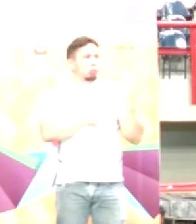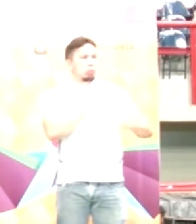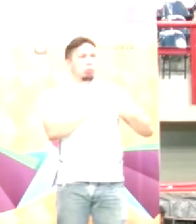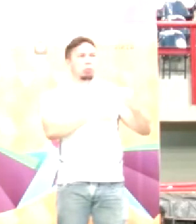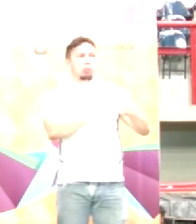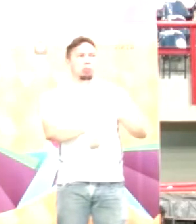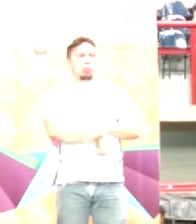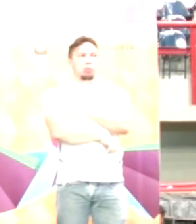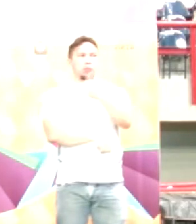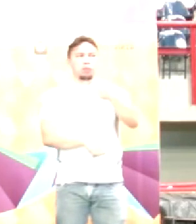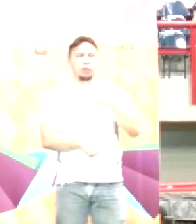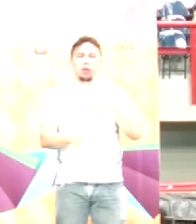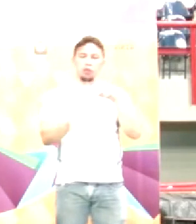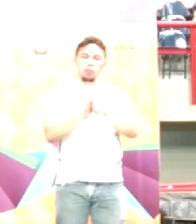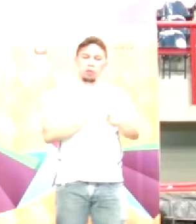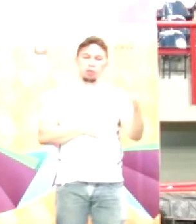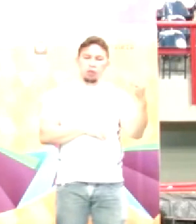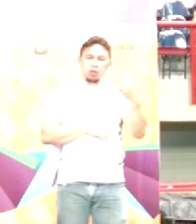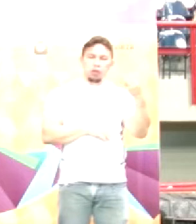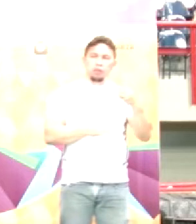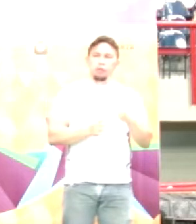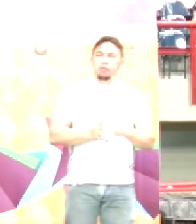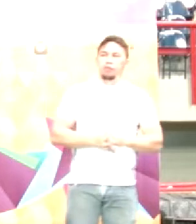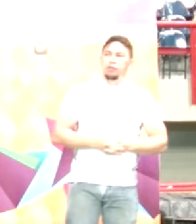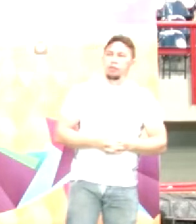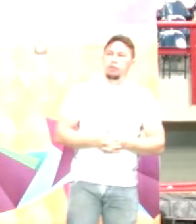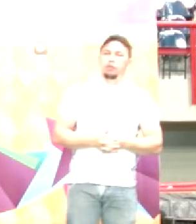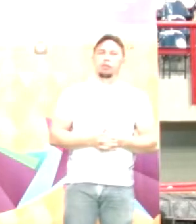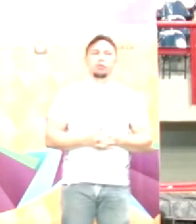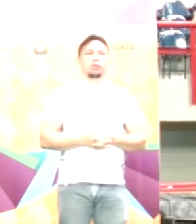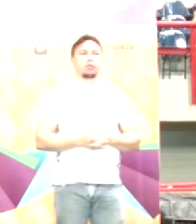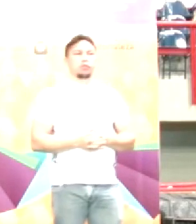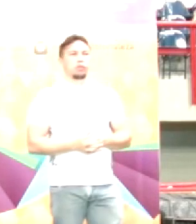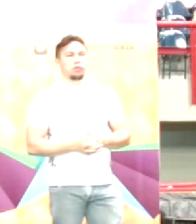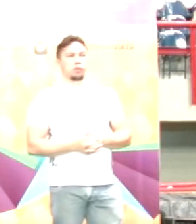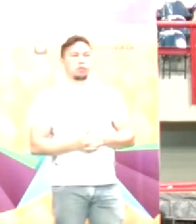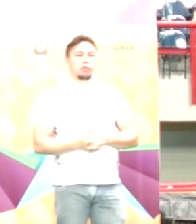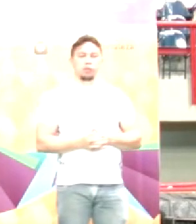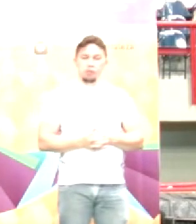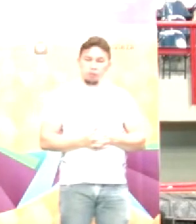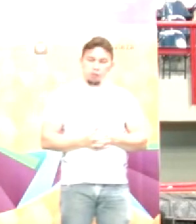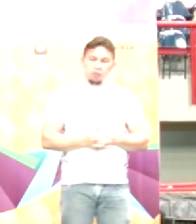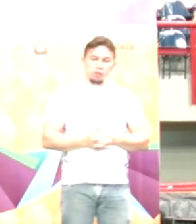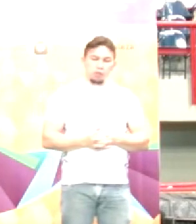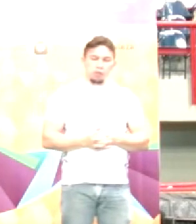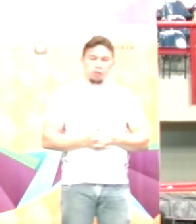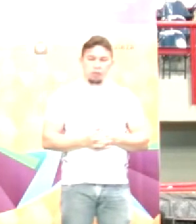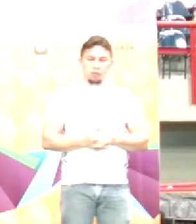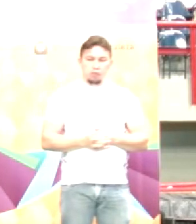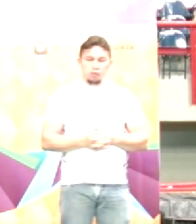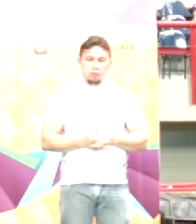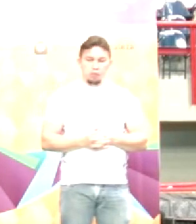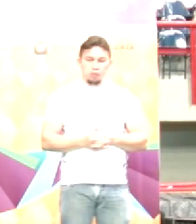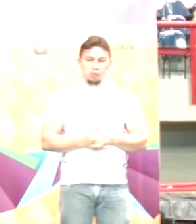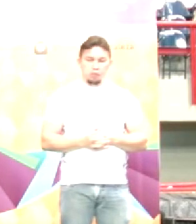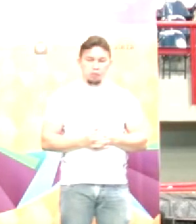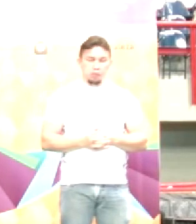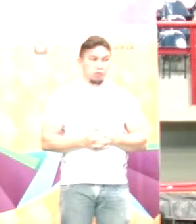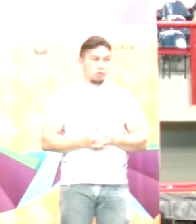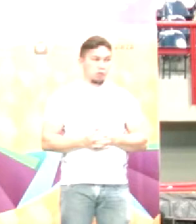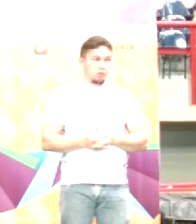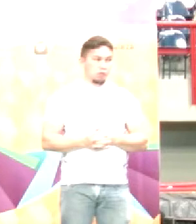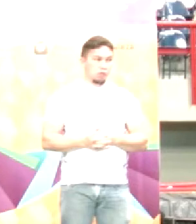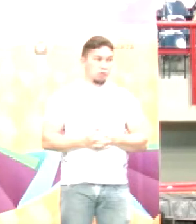para a terceira questão, né? Vamos lá. Pessoal, terceira questão.